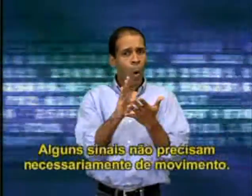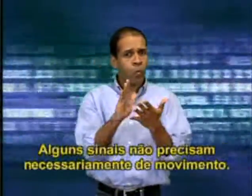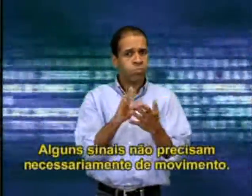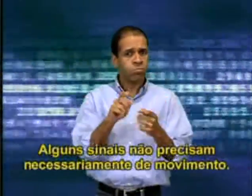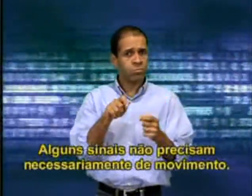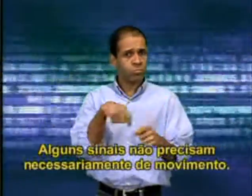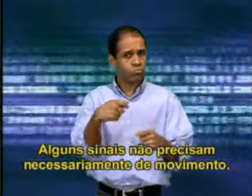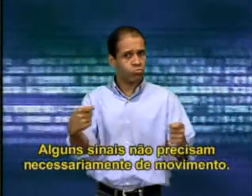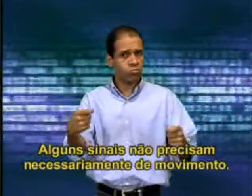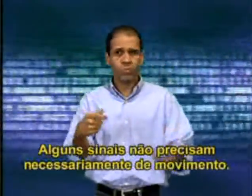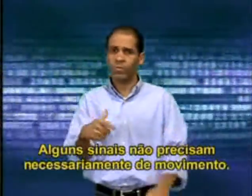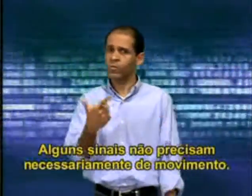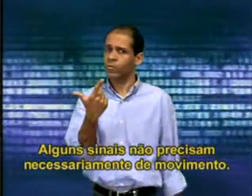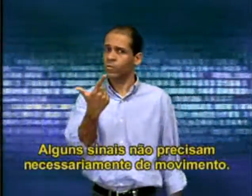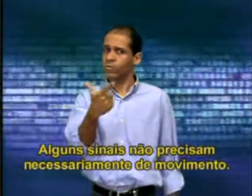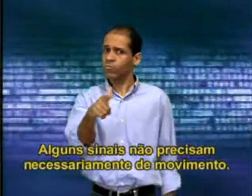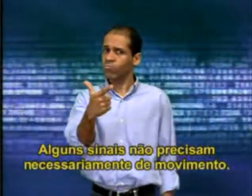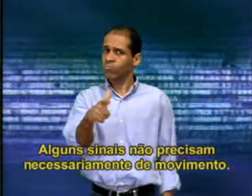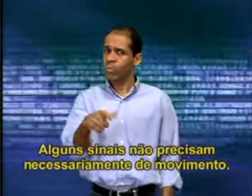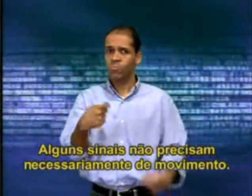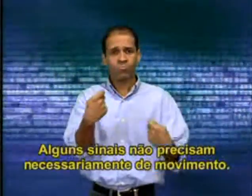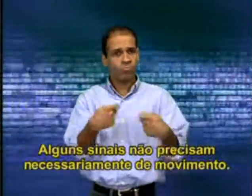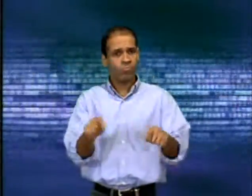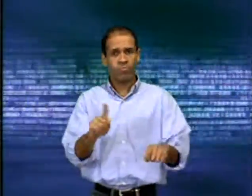Alguns sinais não precisam necessariamente de movimento.